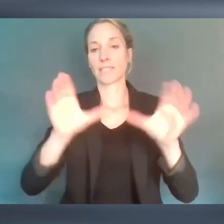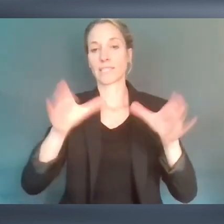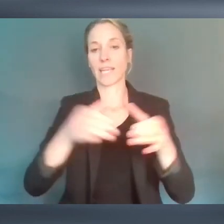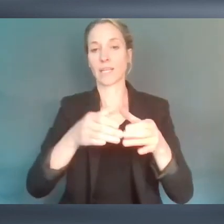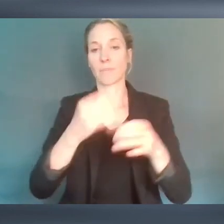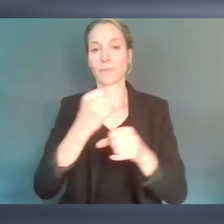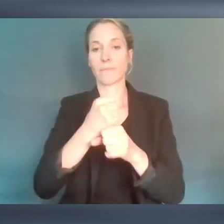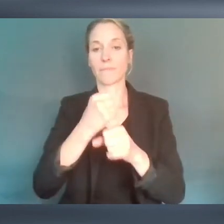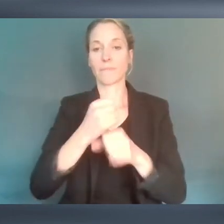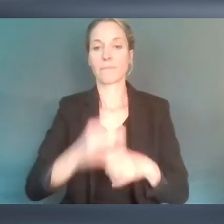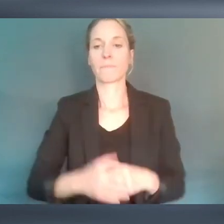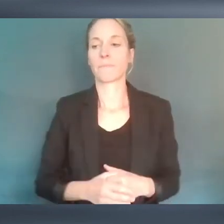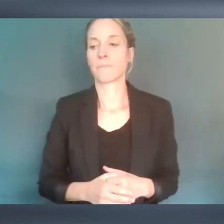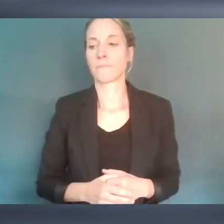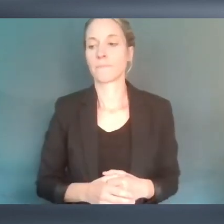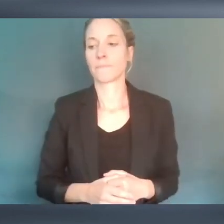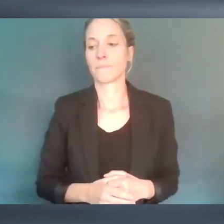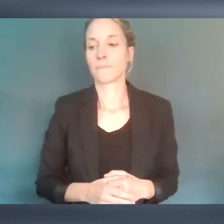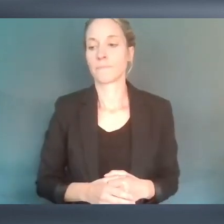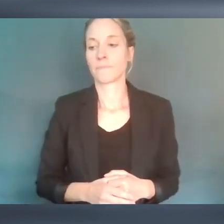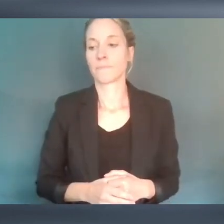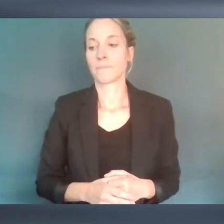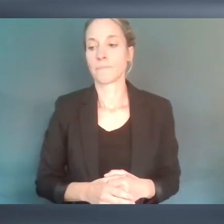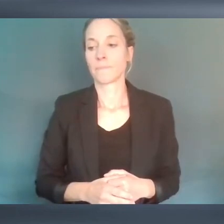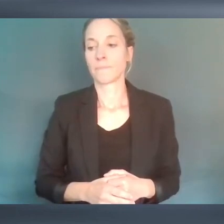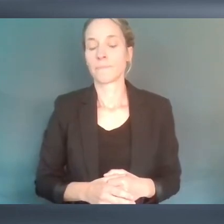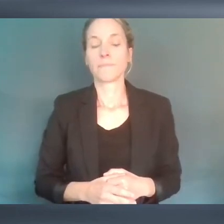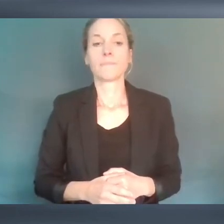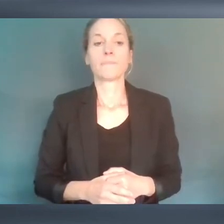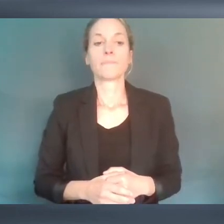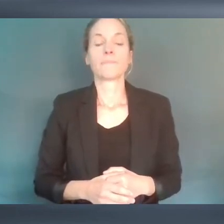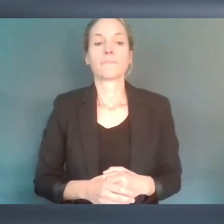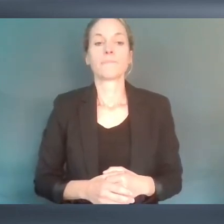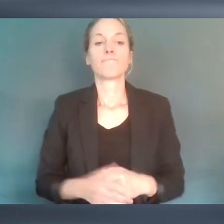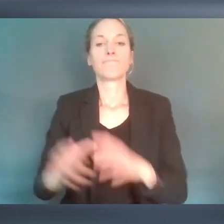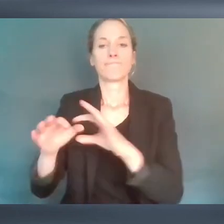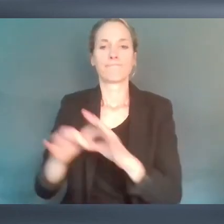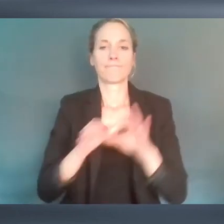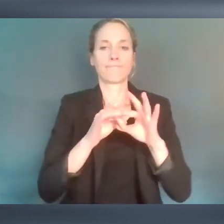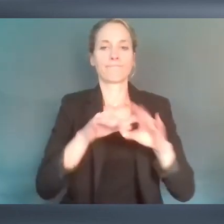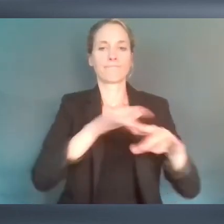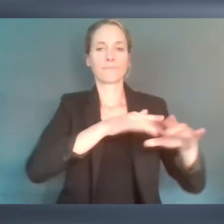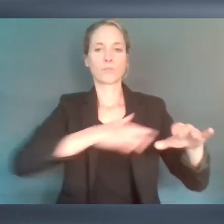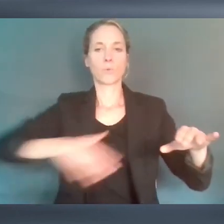voudrais repositionner un tout petit peu le contexte, à savoir que le deuxième